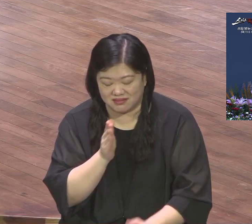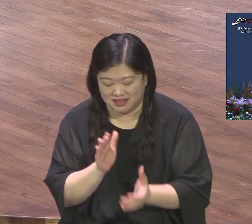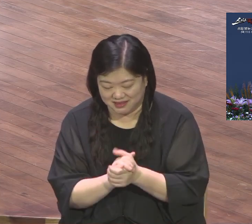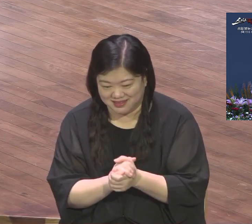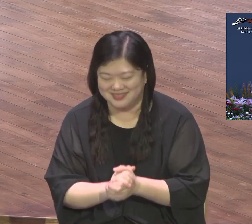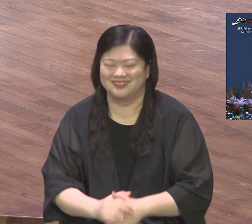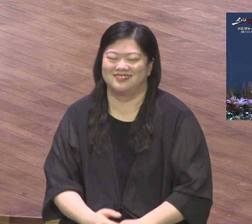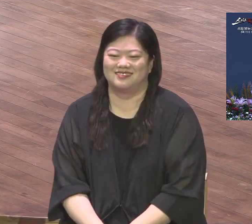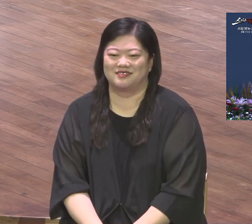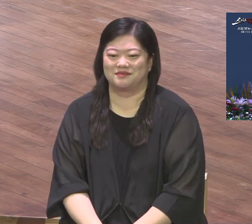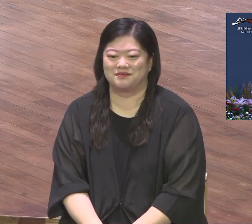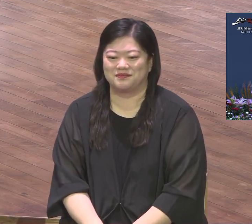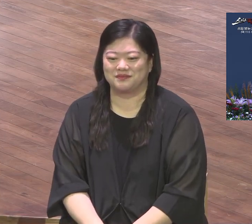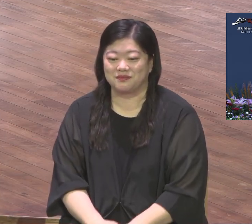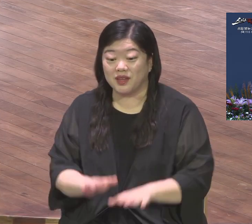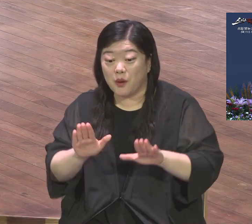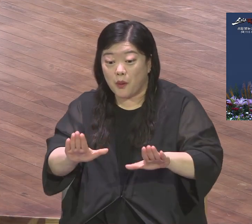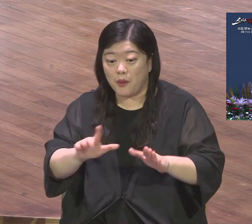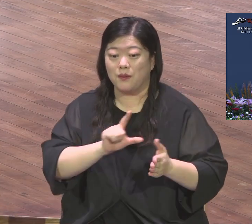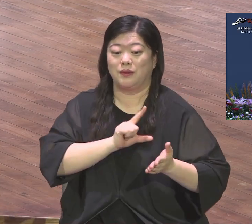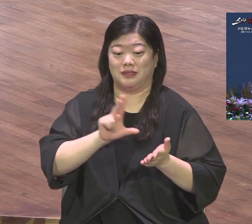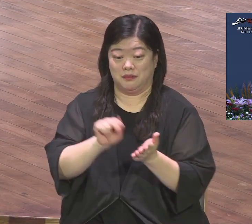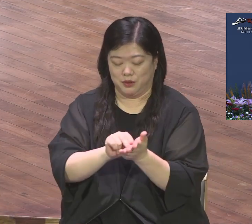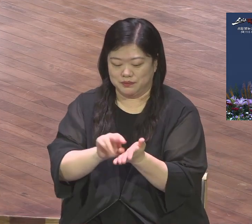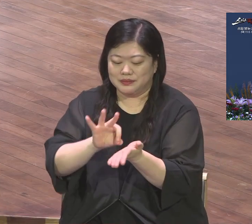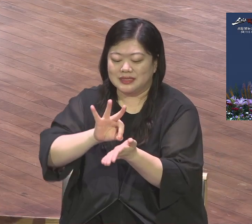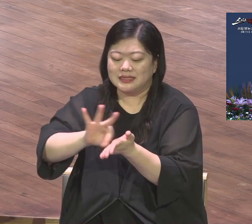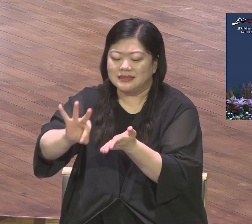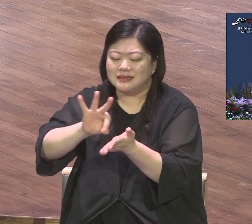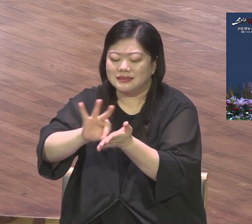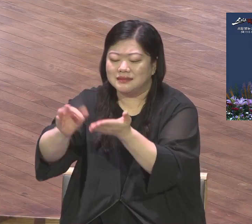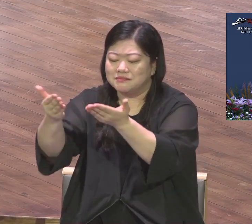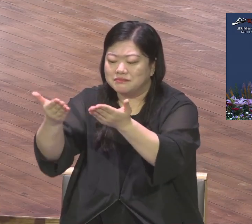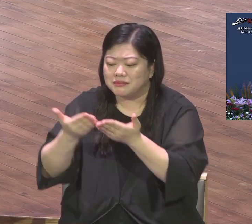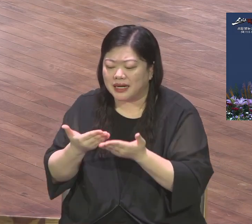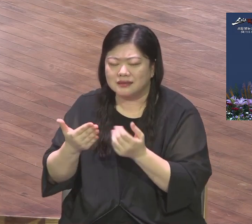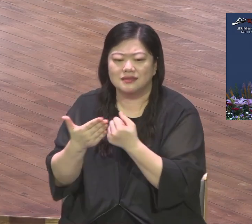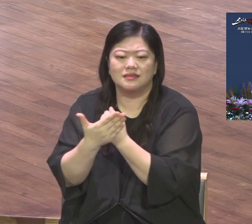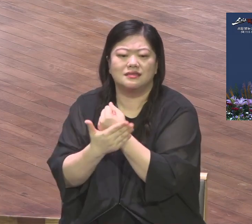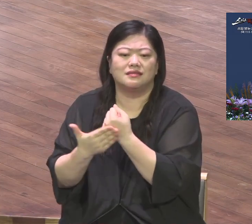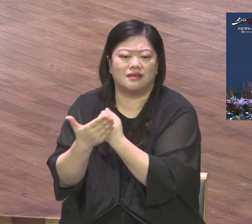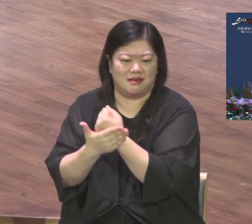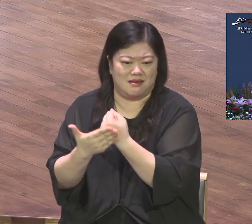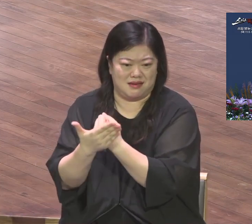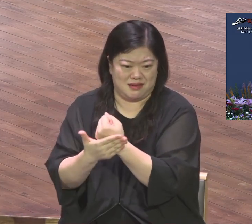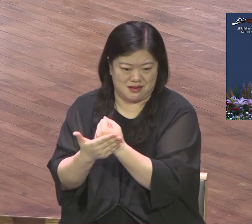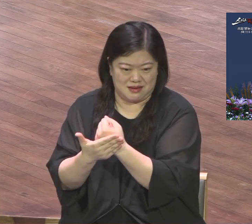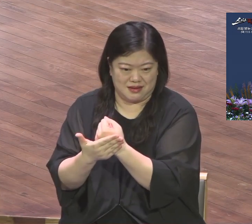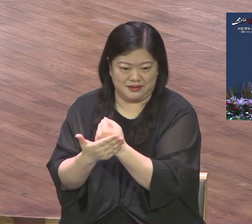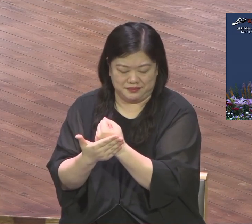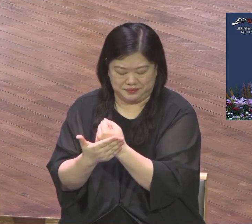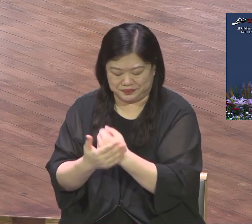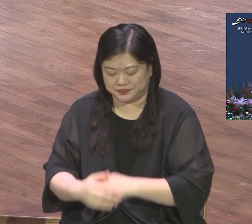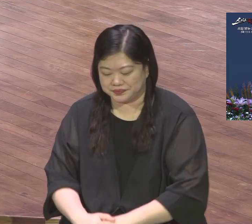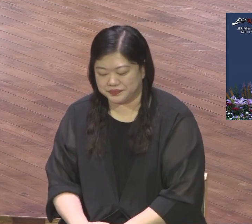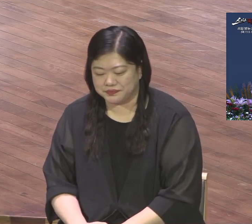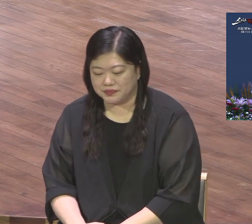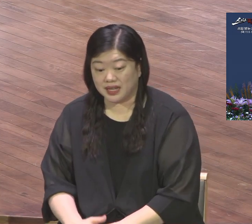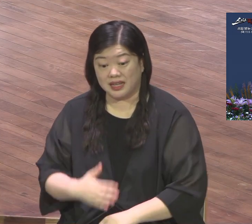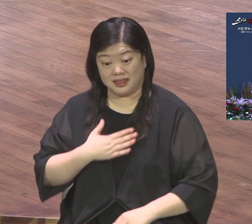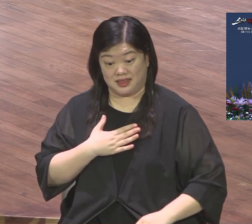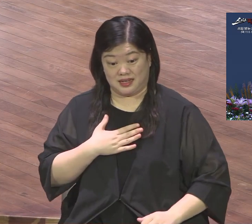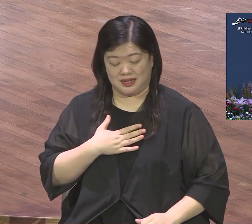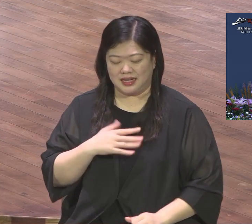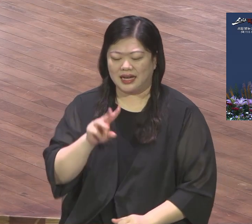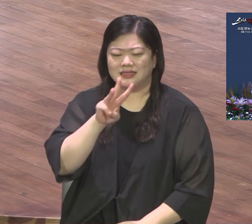오늘 제목이 쓰임받는 은혜, 쓰임받는 은혜. 제가 예원 공동체를 대표해서 그야말로